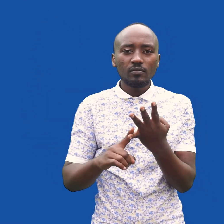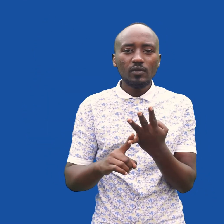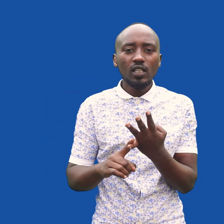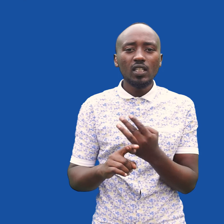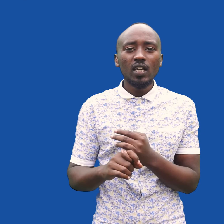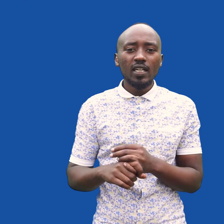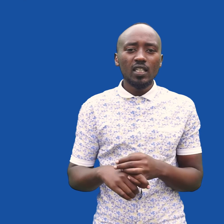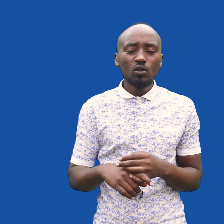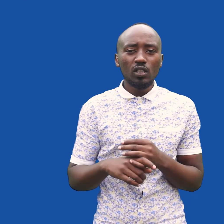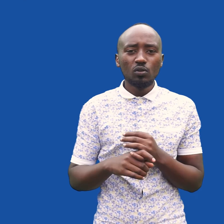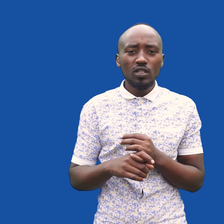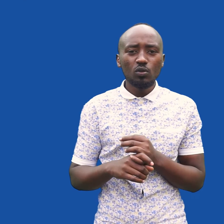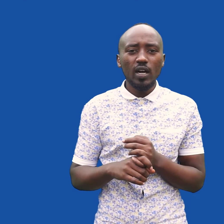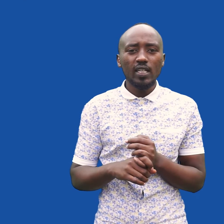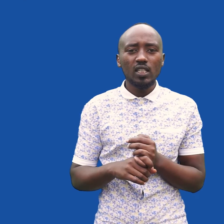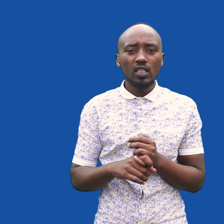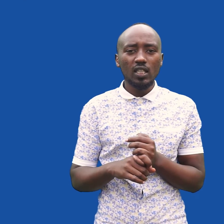Kane, inyugute tuusijit kwa, da.